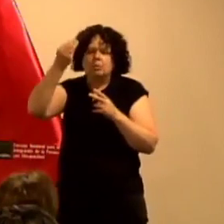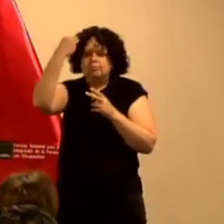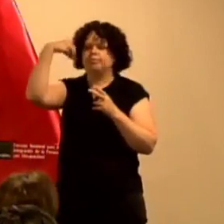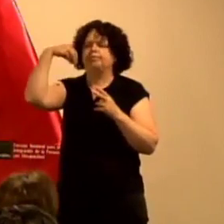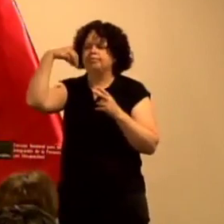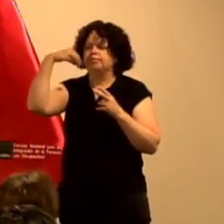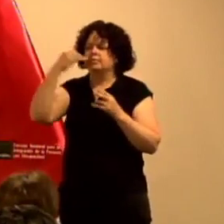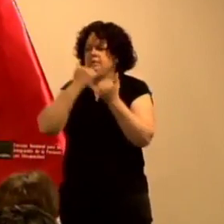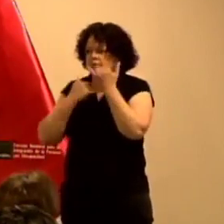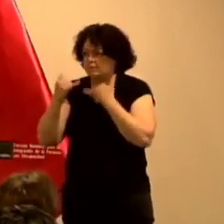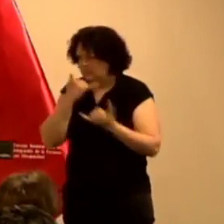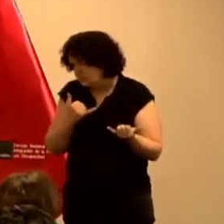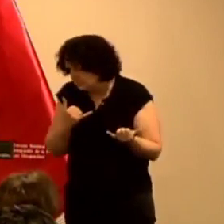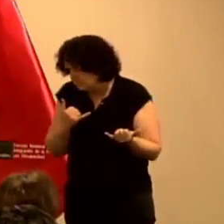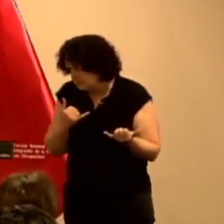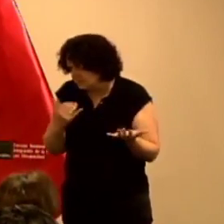exposición, son,